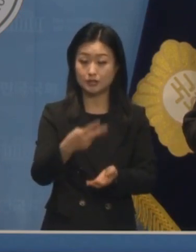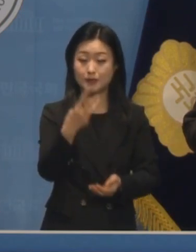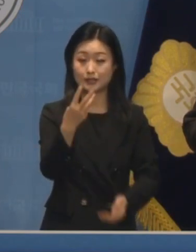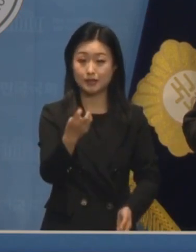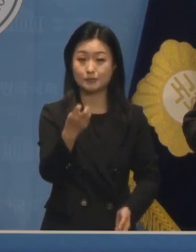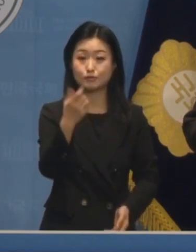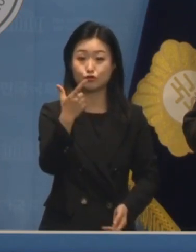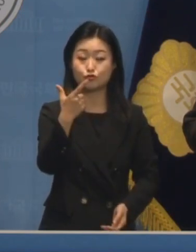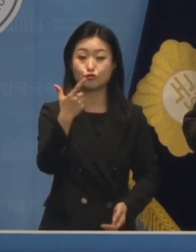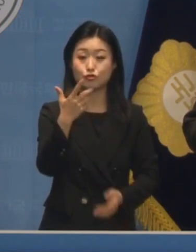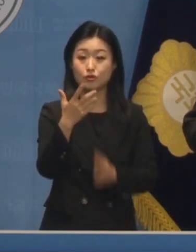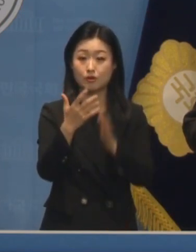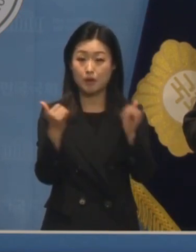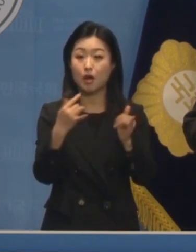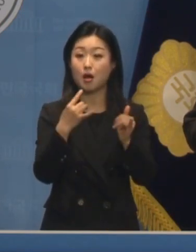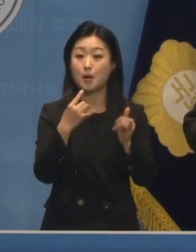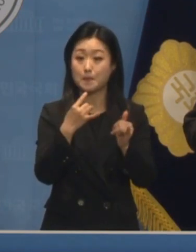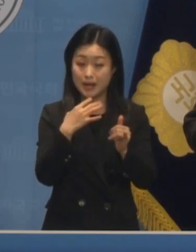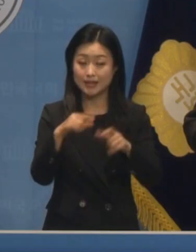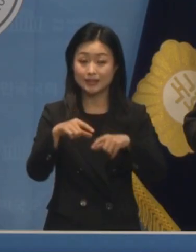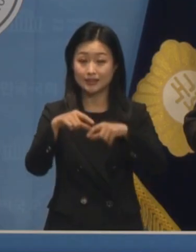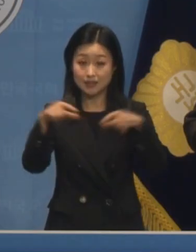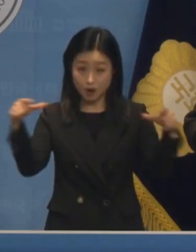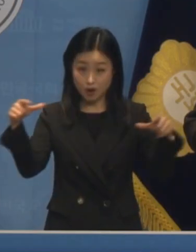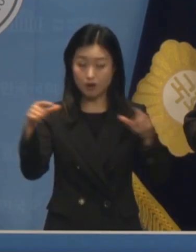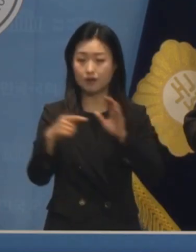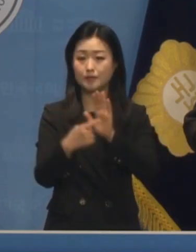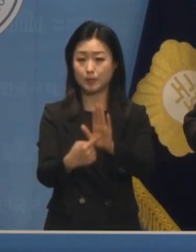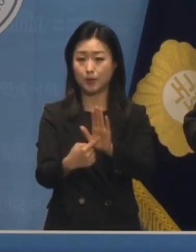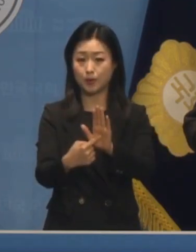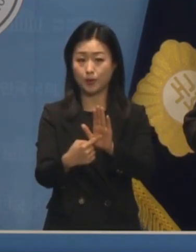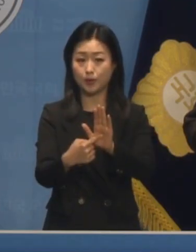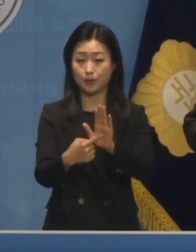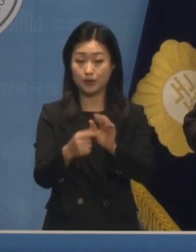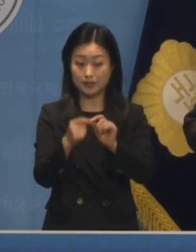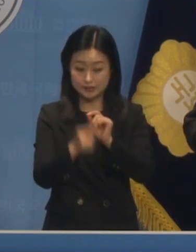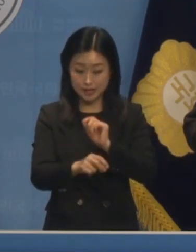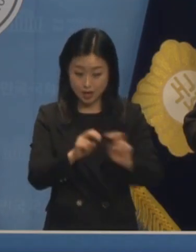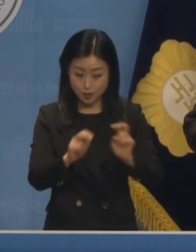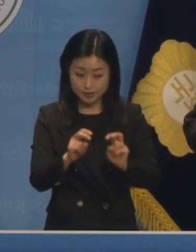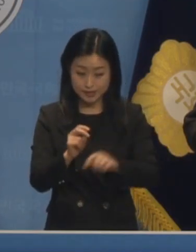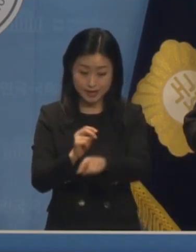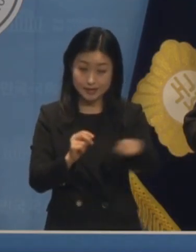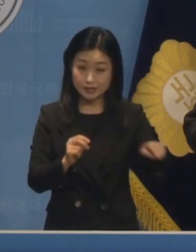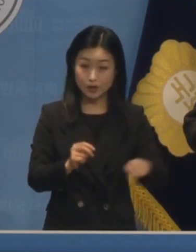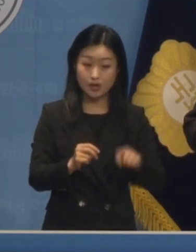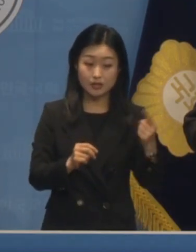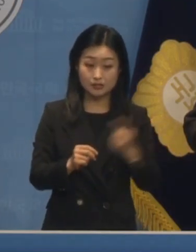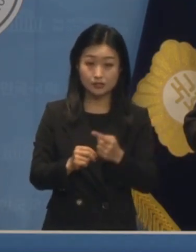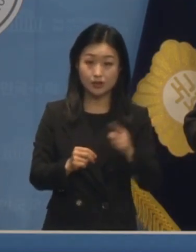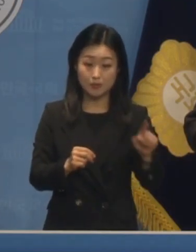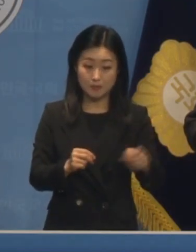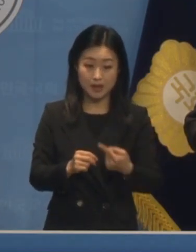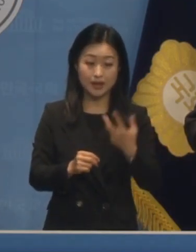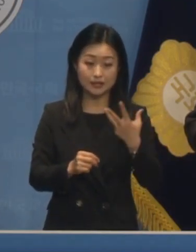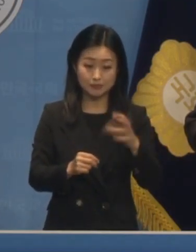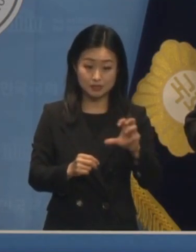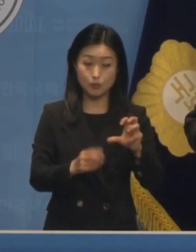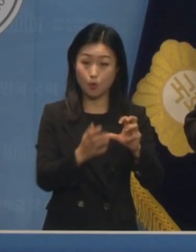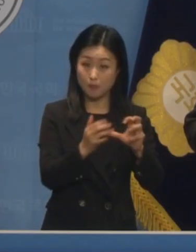236명 충분하겠다 밝혔습니다 자회사 대표가 135명을